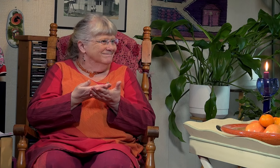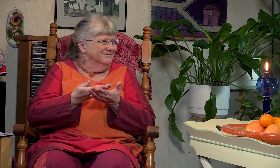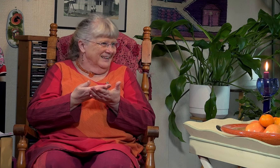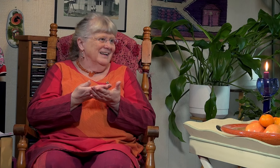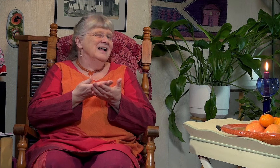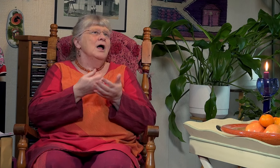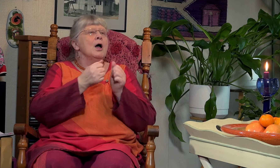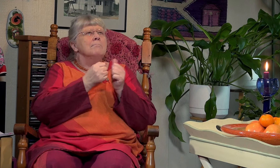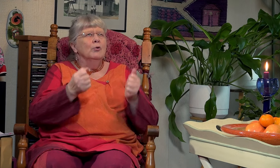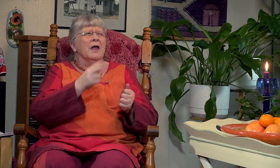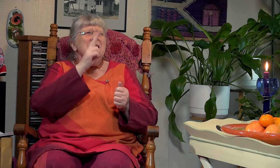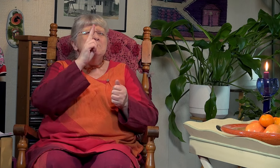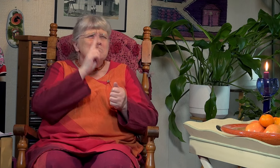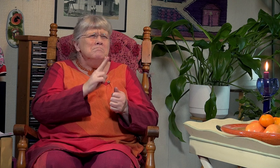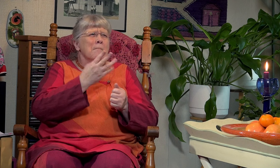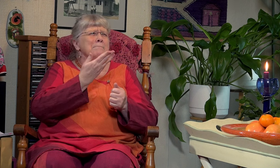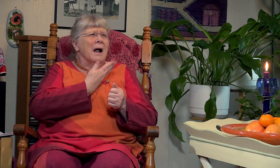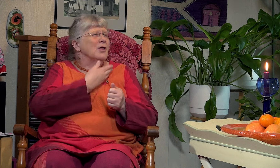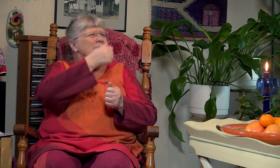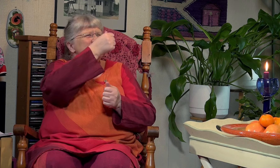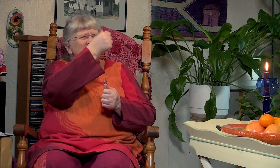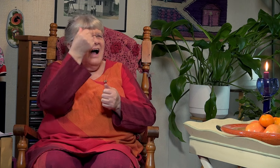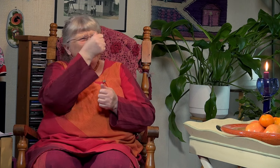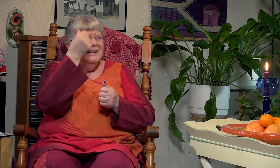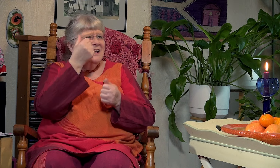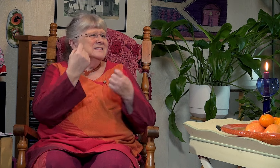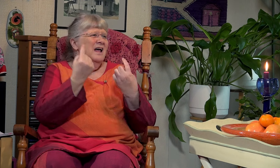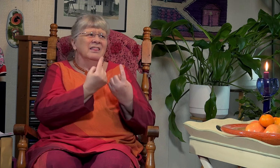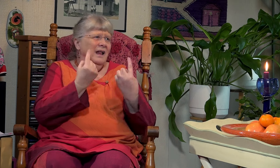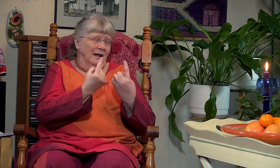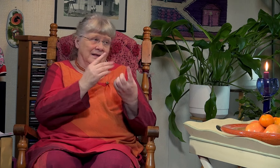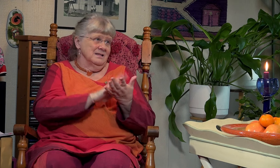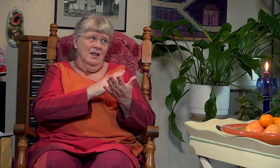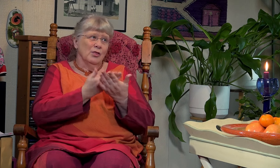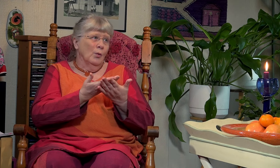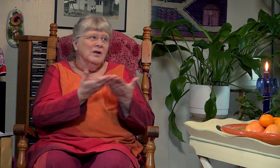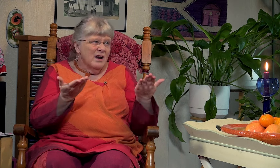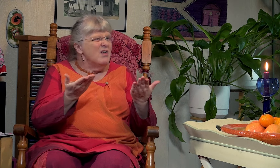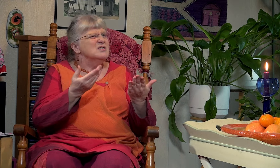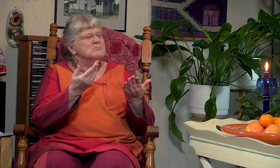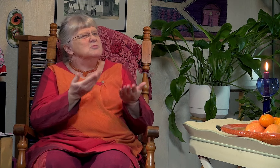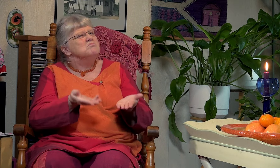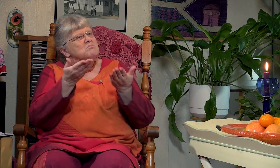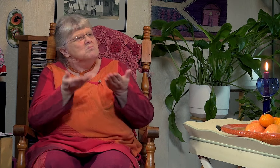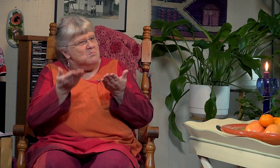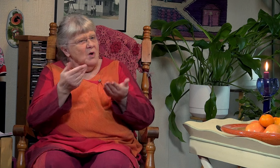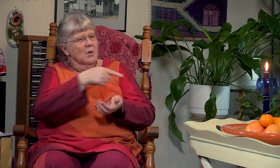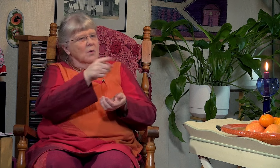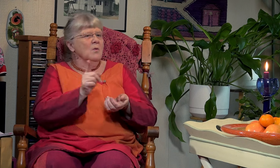osasin viittoa ja olin kuuleva, niin mun oli niinku tavallaan pakko auttaa. Mutta semmoisessa vaikeassa tilanteessa en niinku